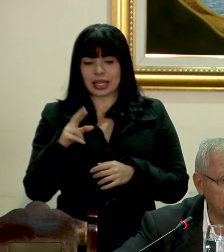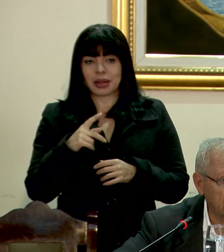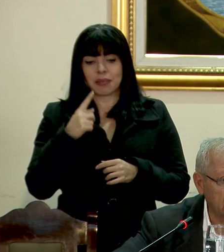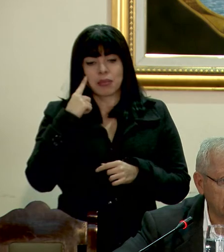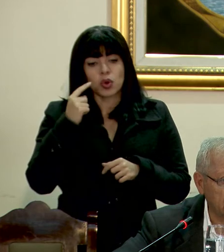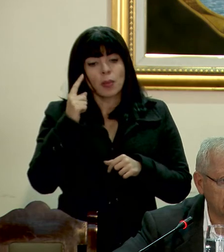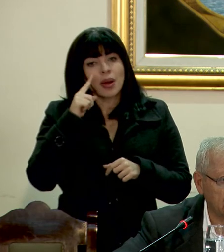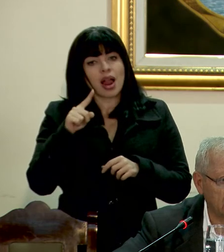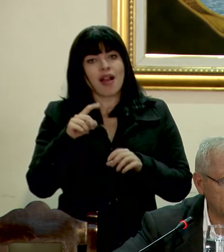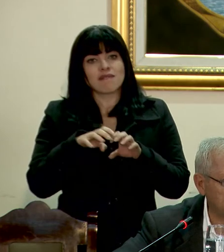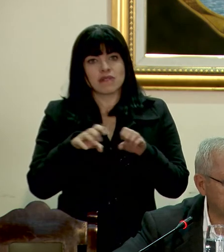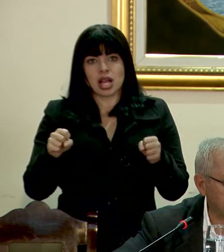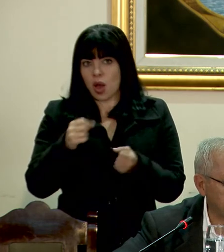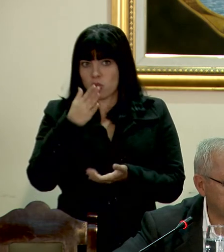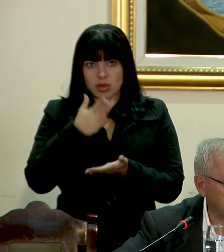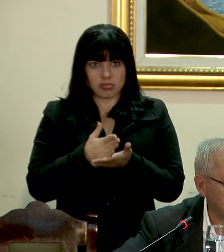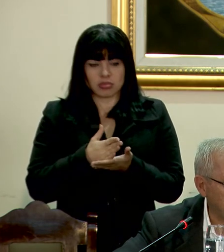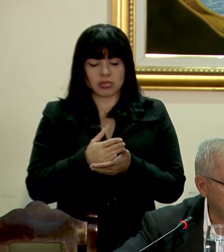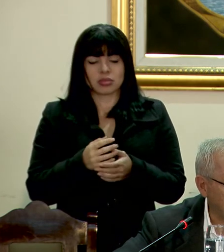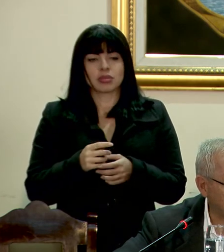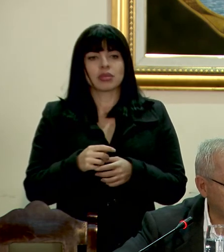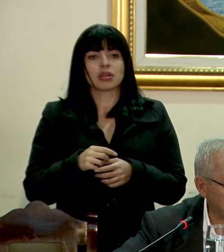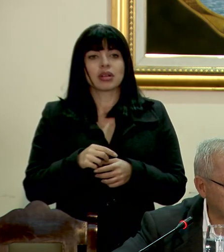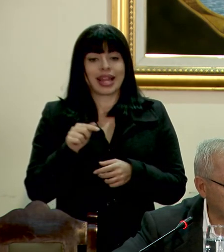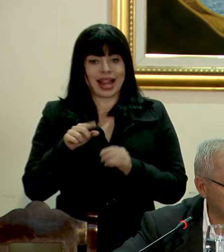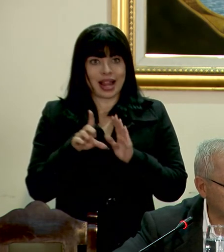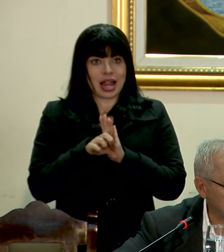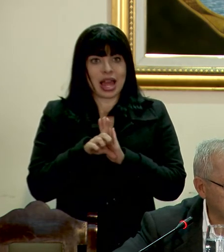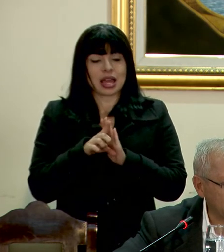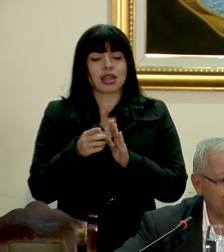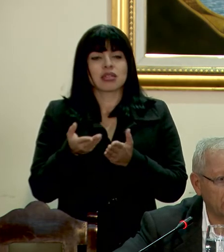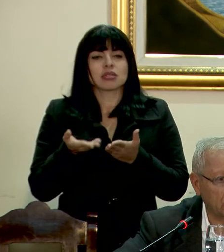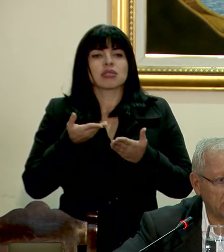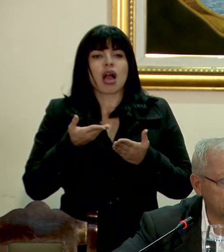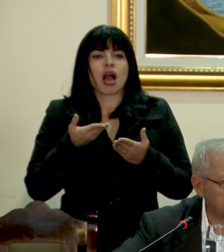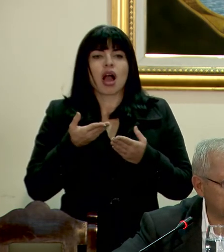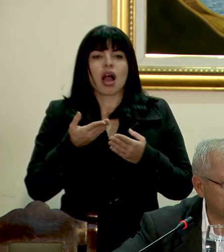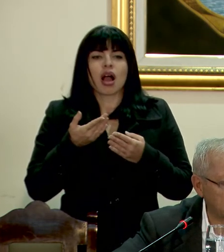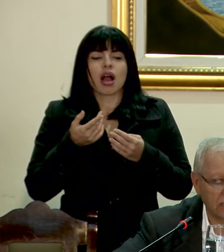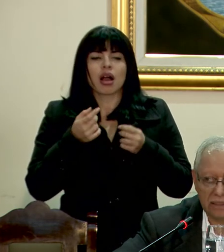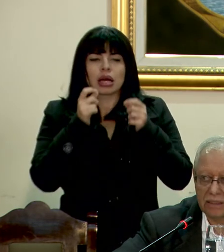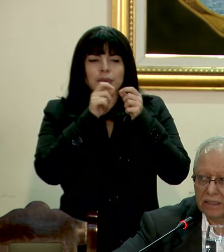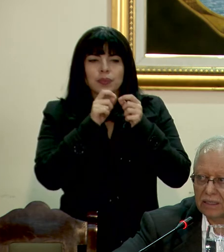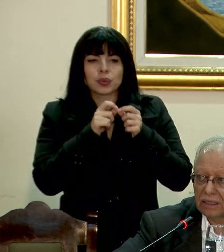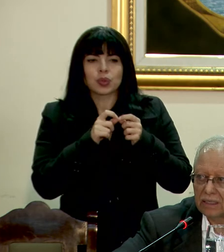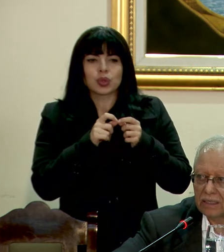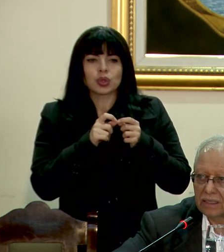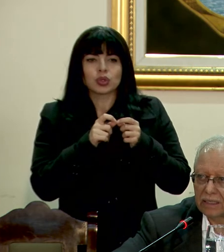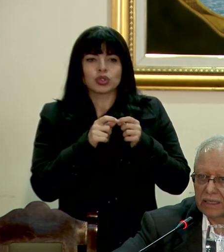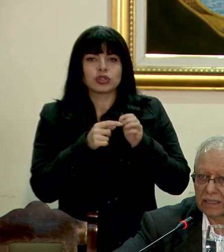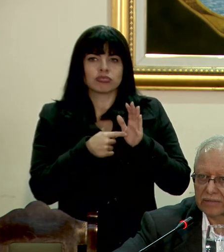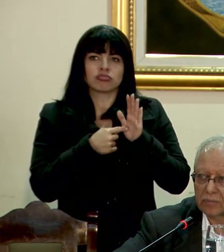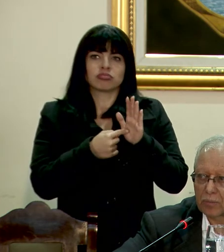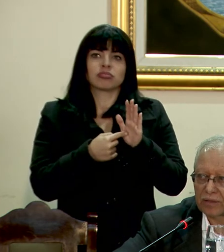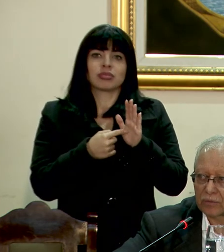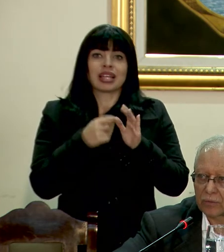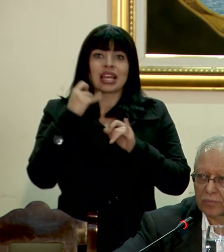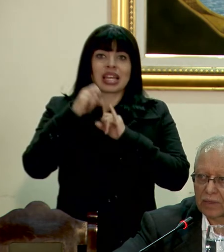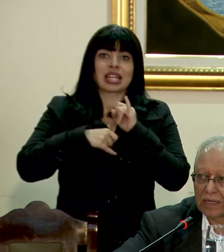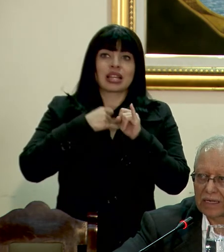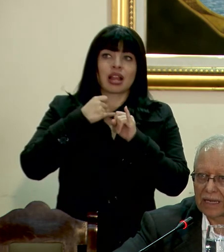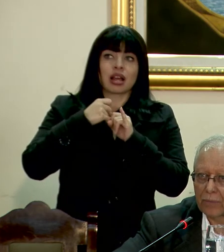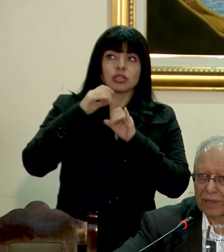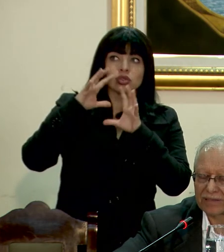fraude, se dan una serie de aspectos que a nivel internacional en este